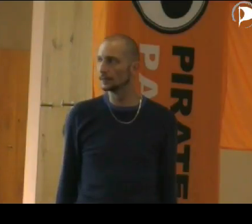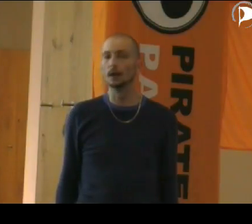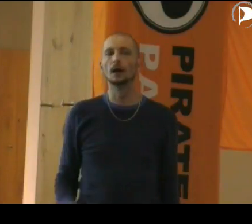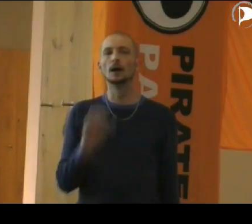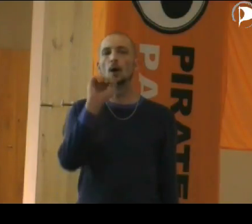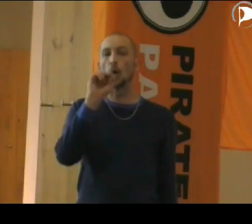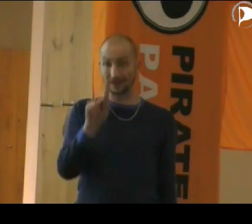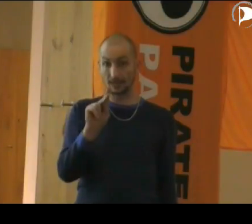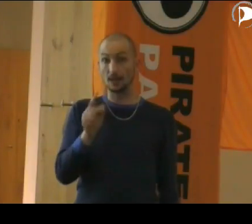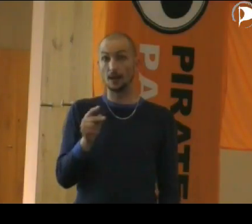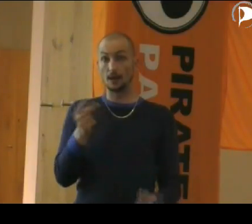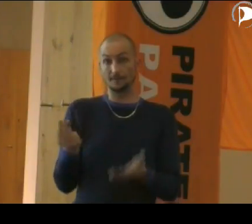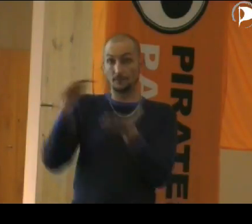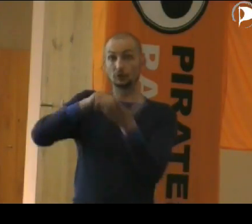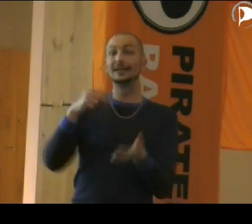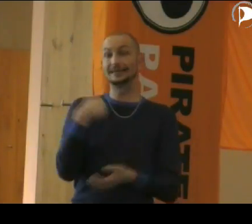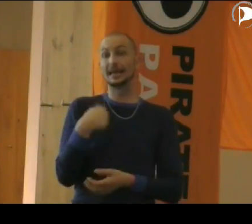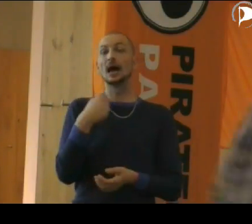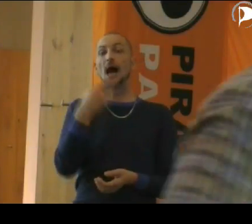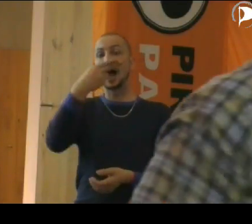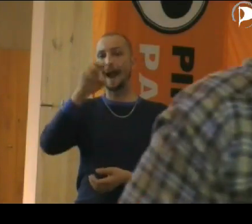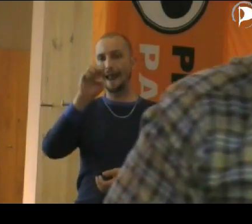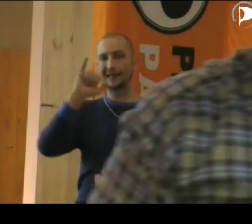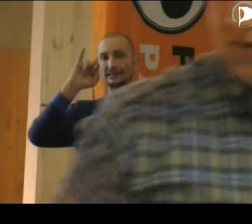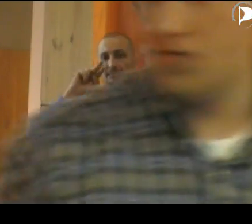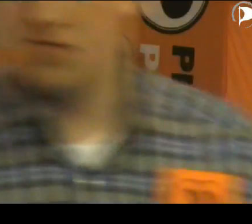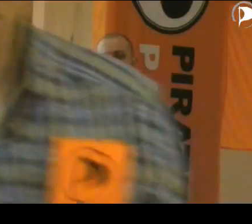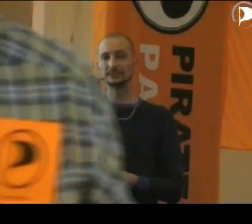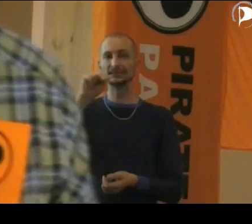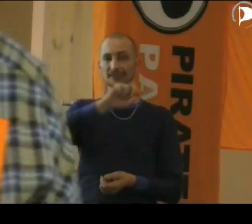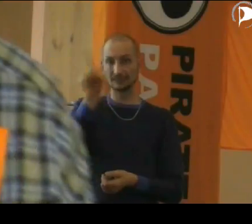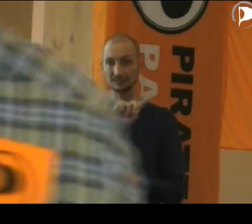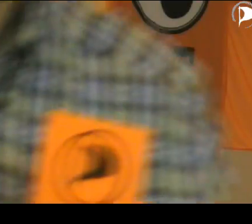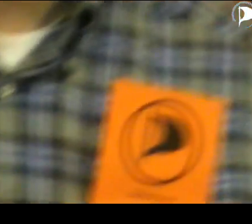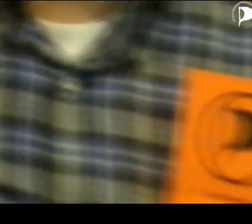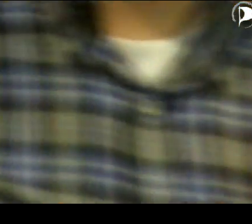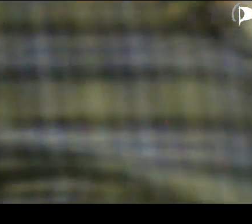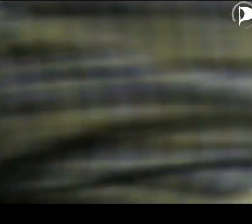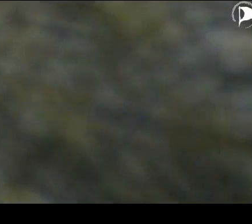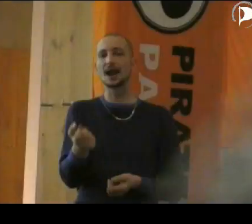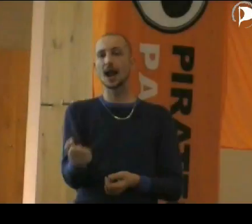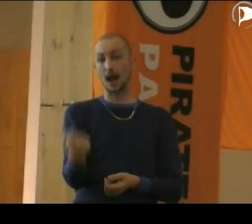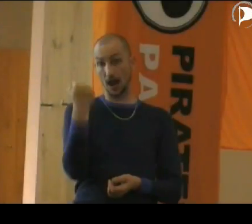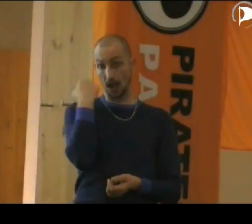mein name ist 1 8 prozent werde nicht in